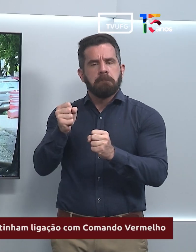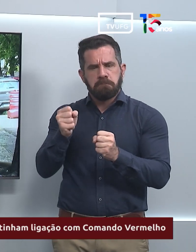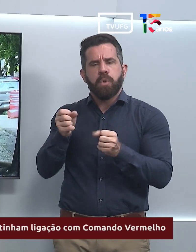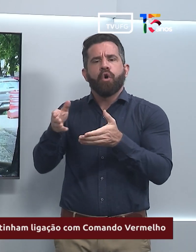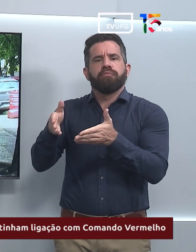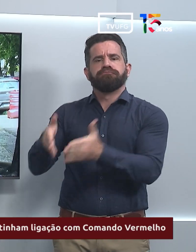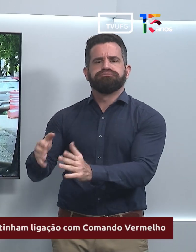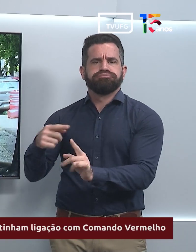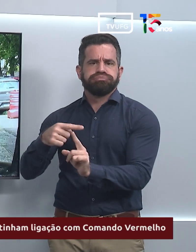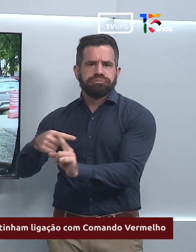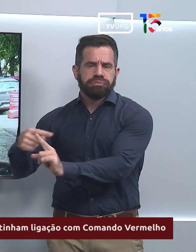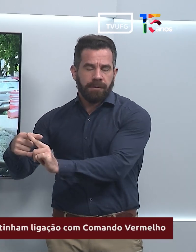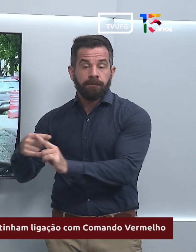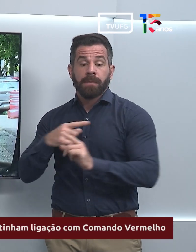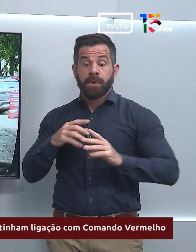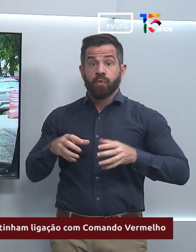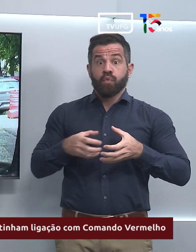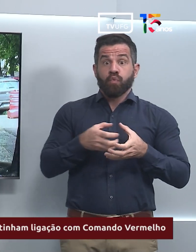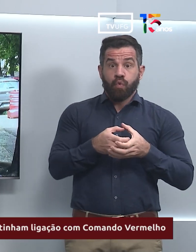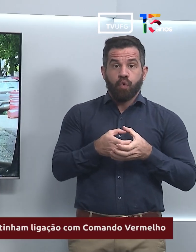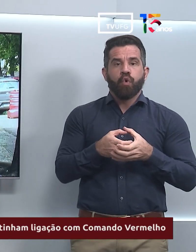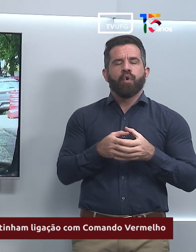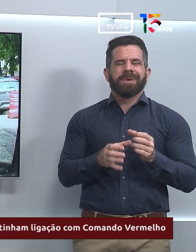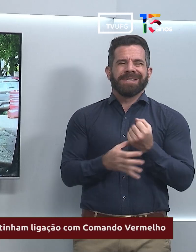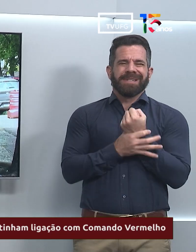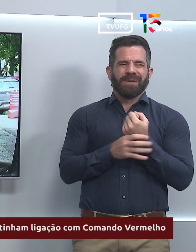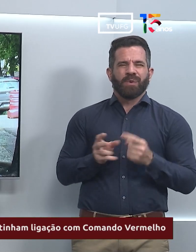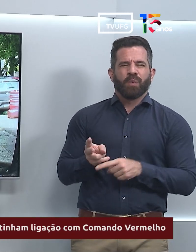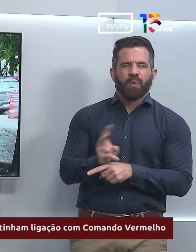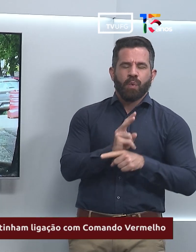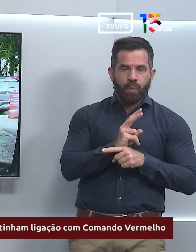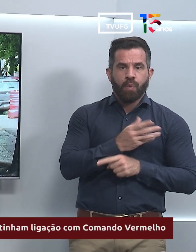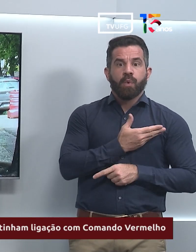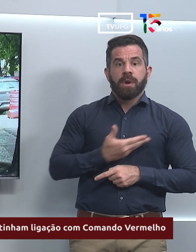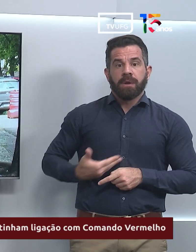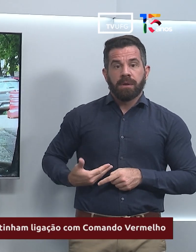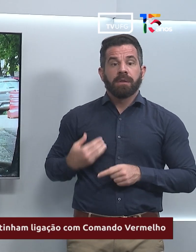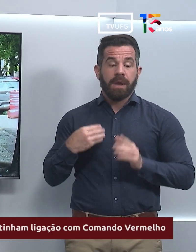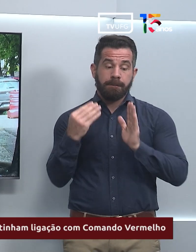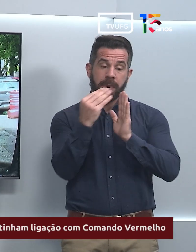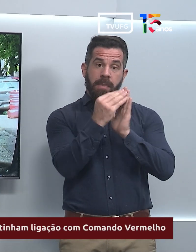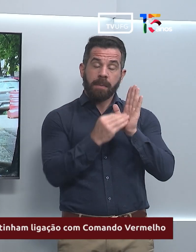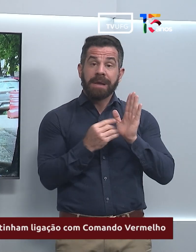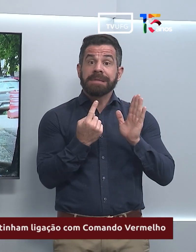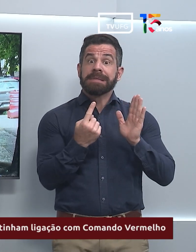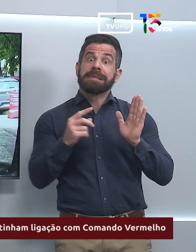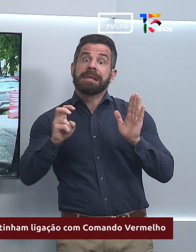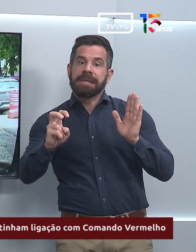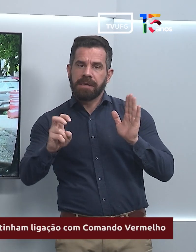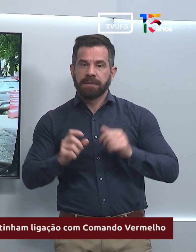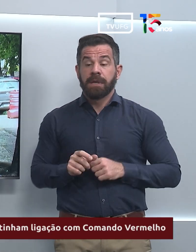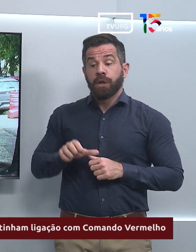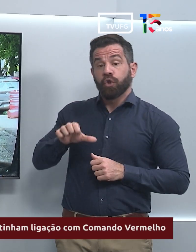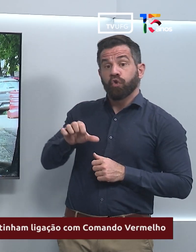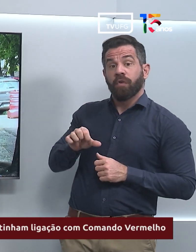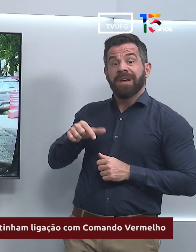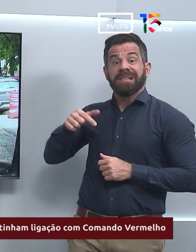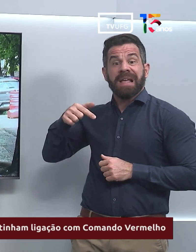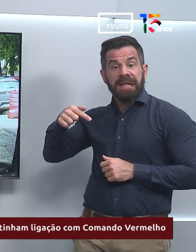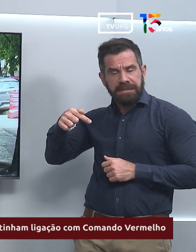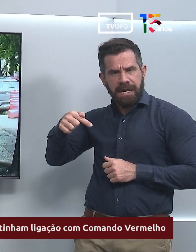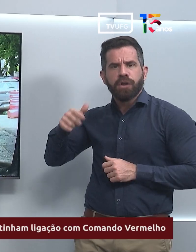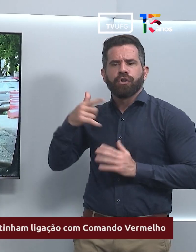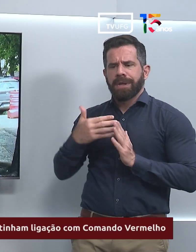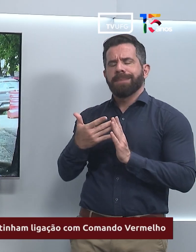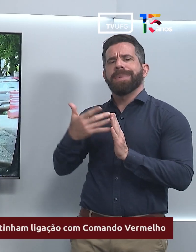A Cúpula de Segurança Pública do Estado divulgou o perfil de 115 desse total. 97 apresentaram